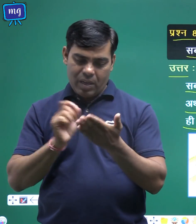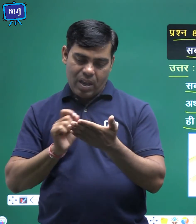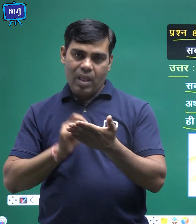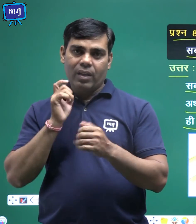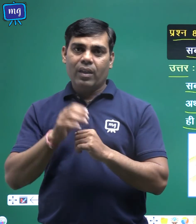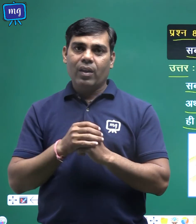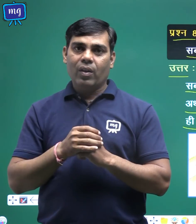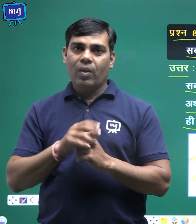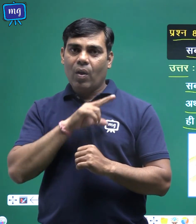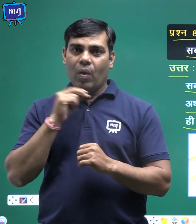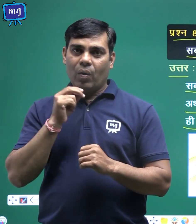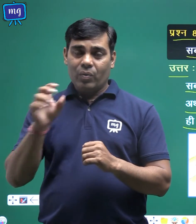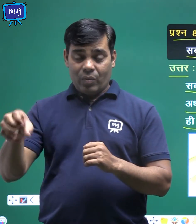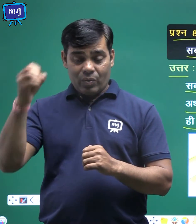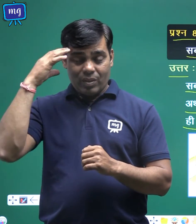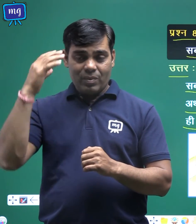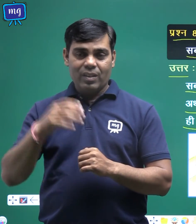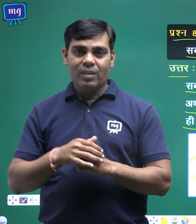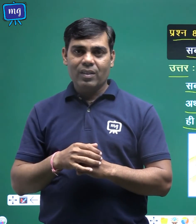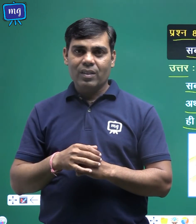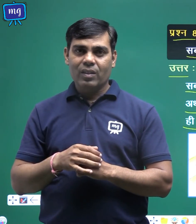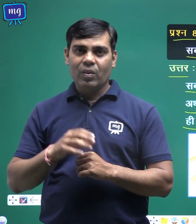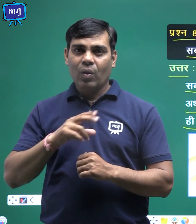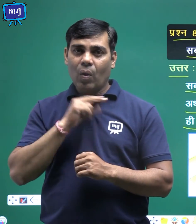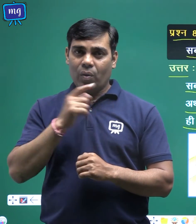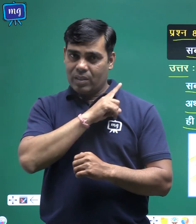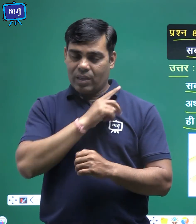लिखें और समझें और इसकी